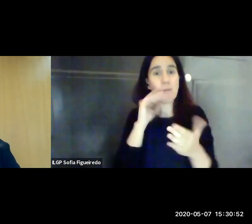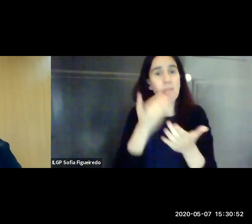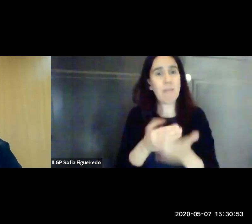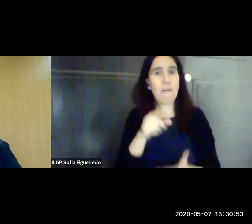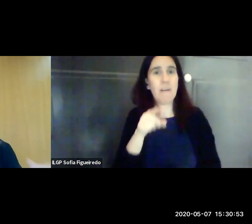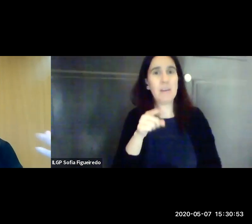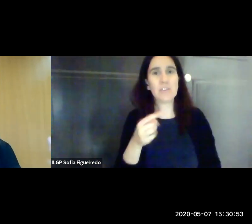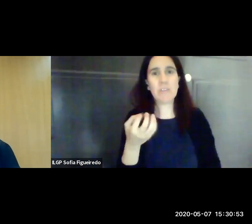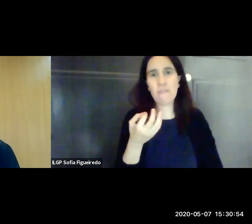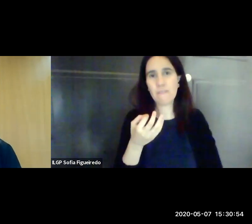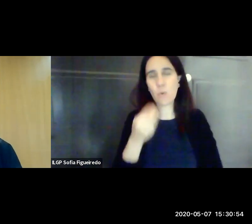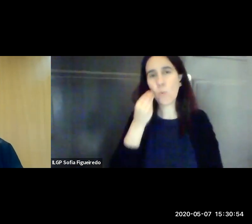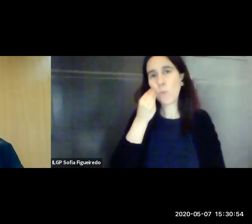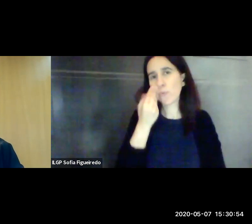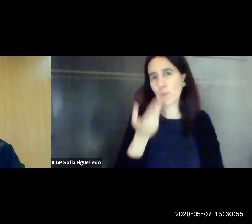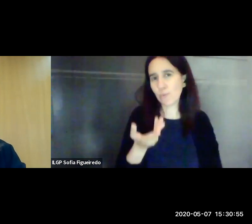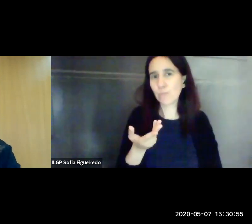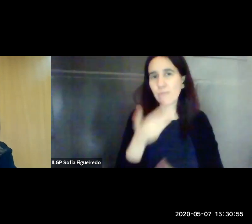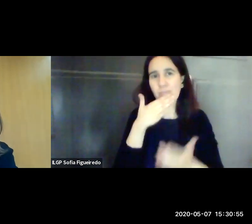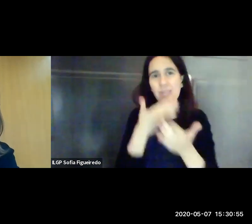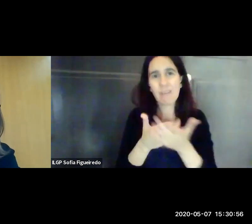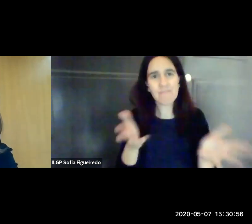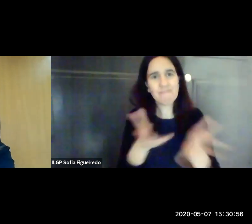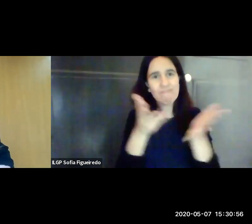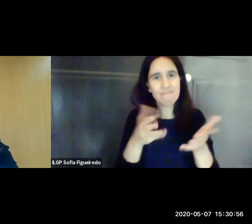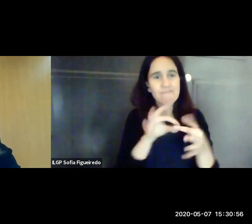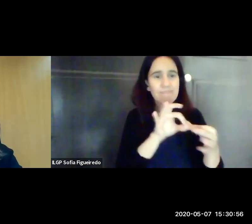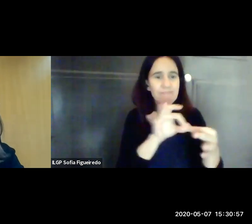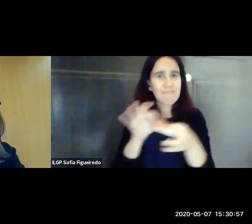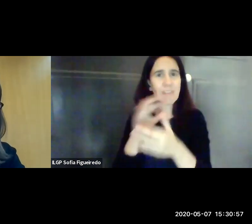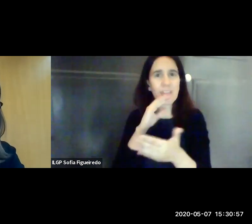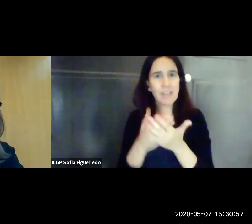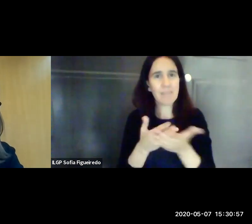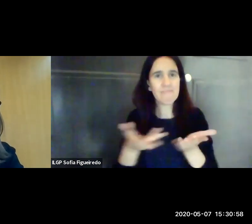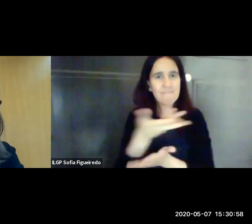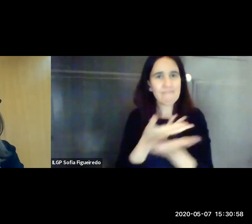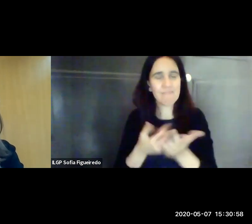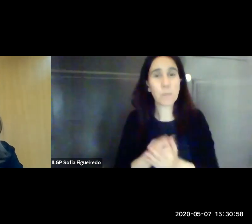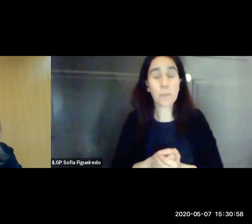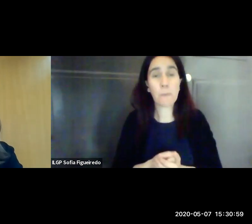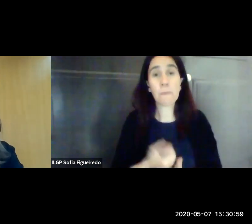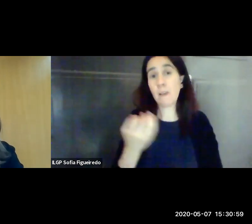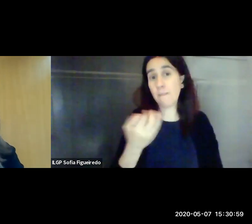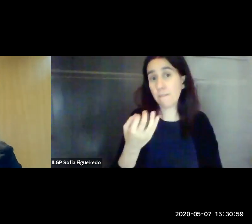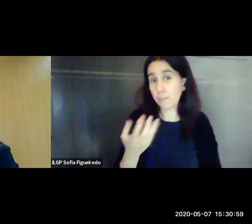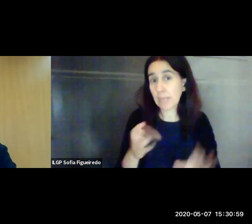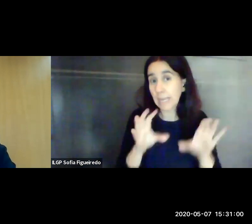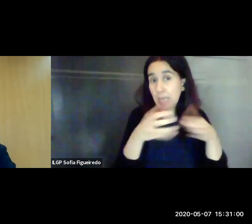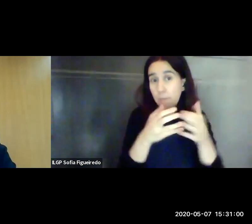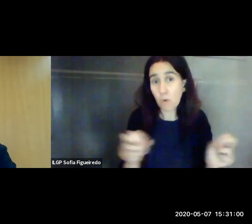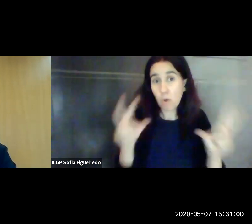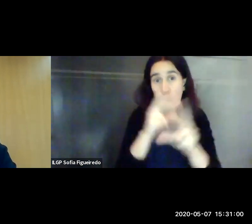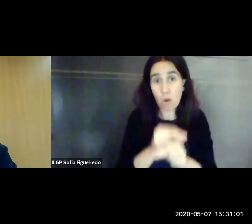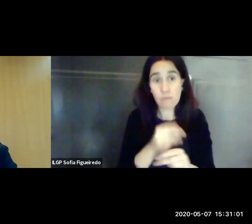forma como o catalisador dessa coesão e de manter essa coesão. Obviamente que criar equipas novas em